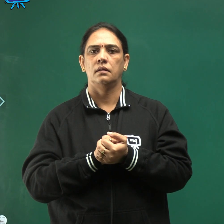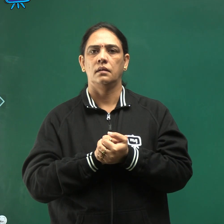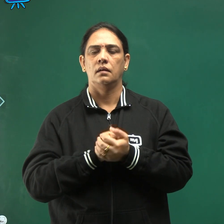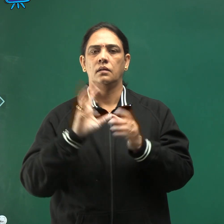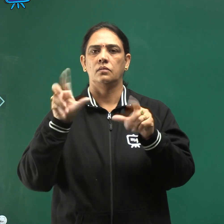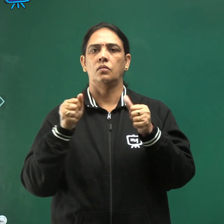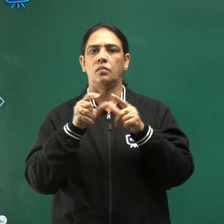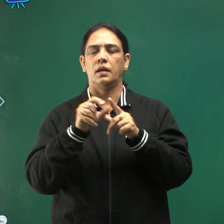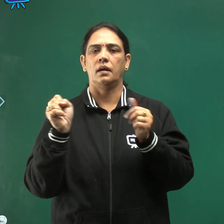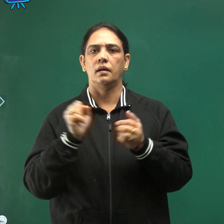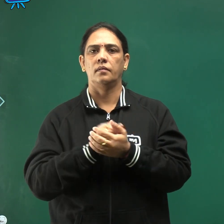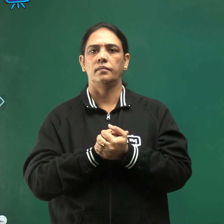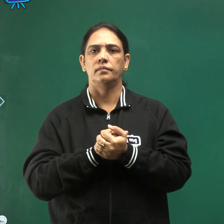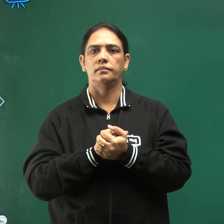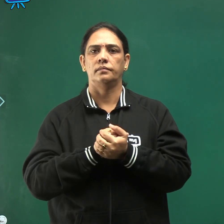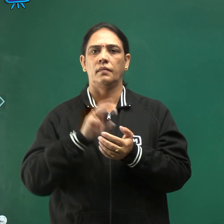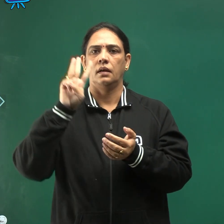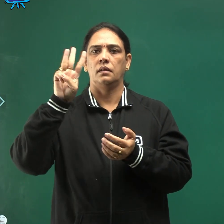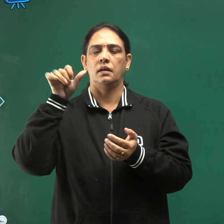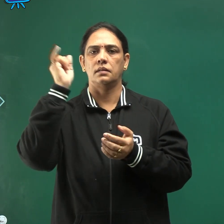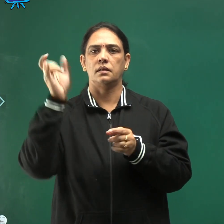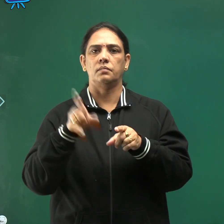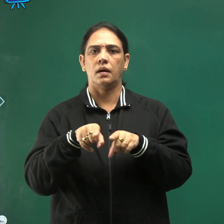हल करेंगे 36 बराबर